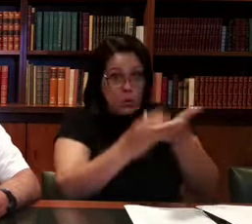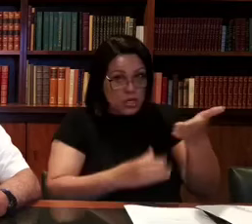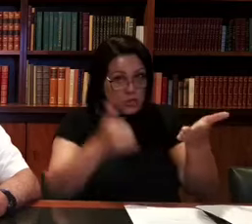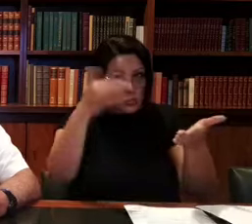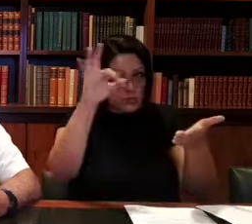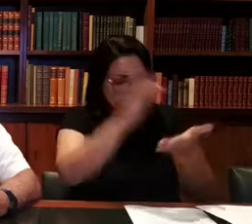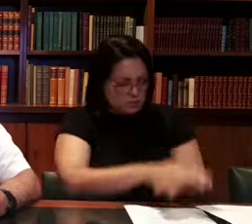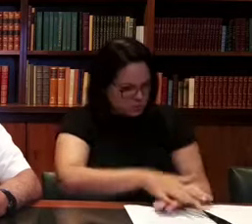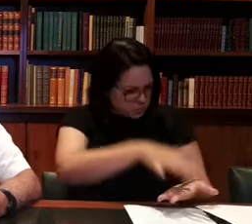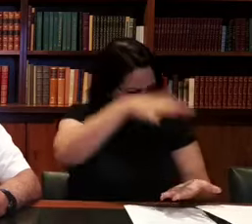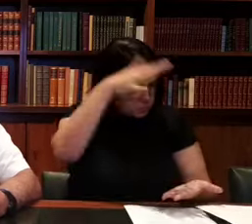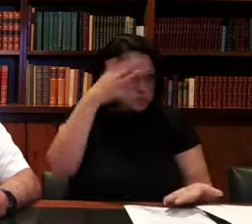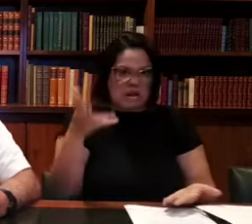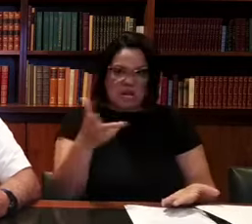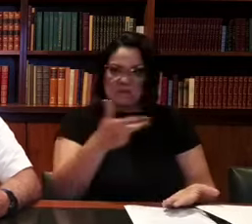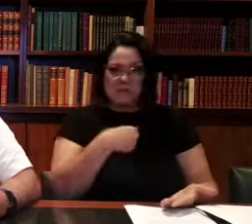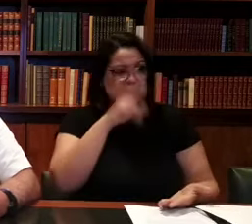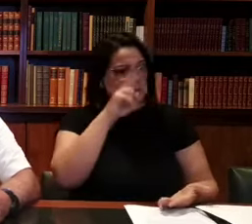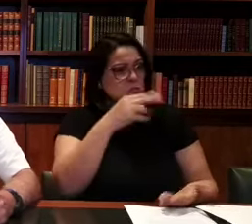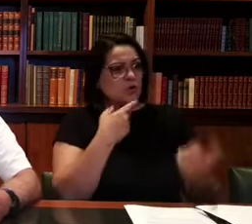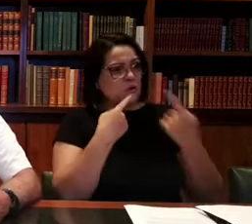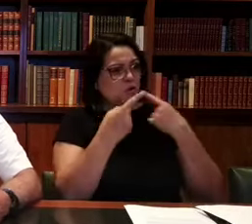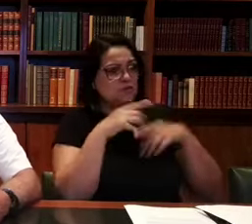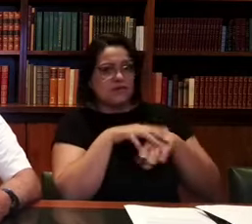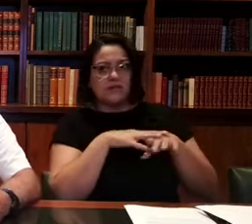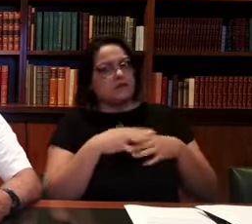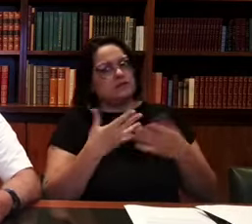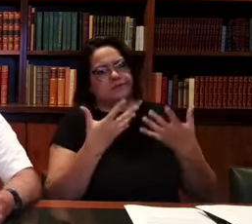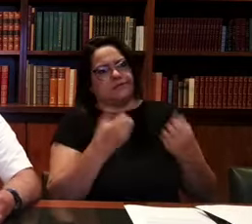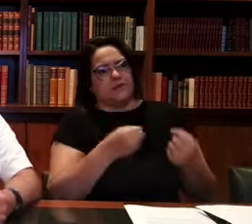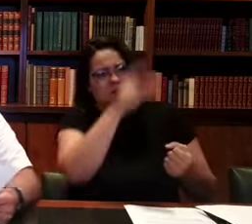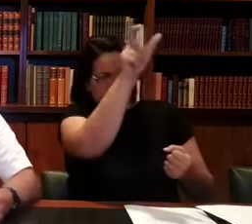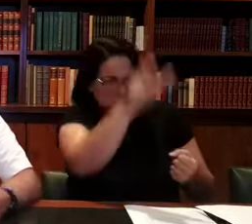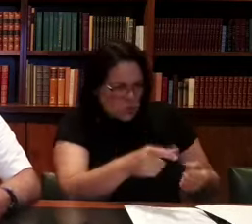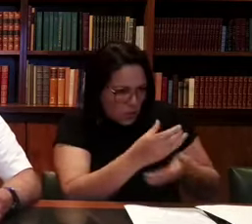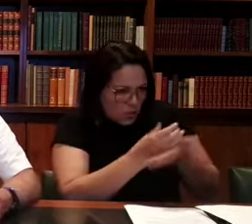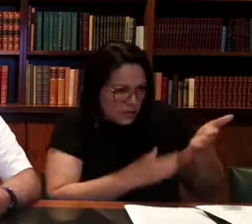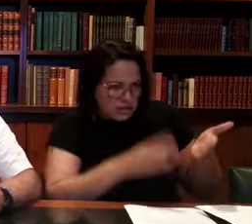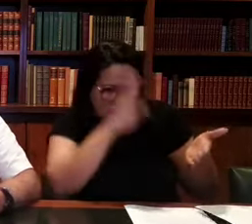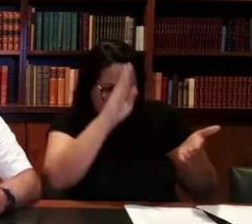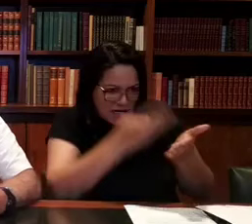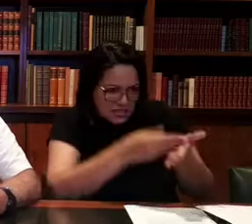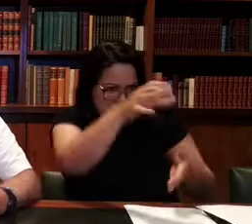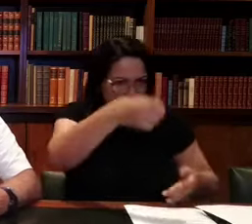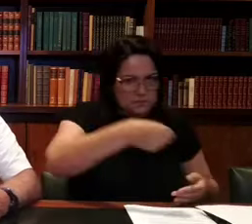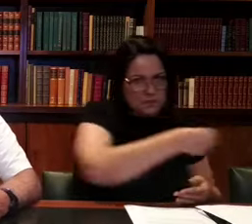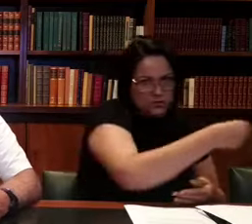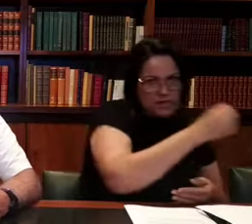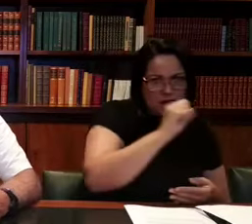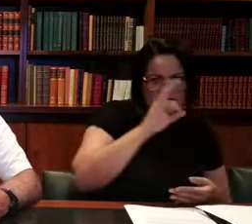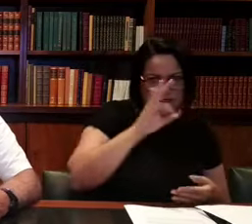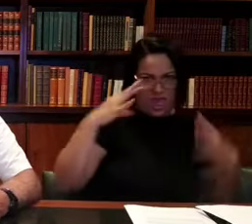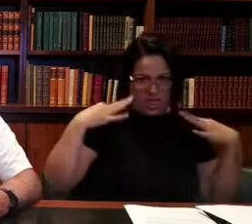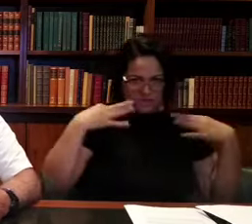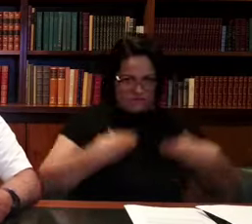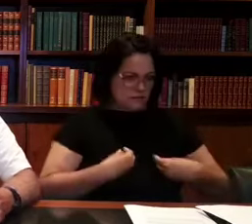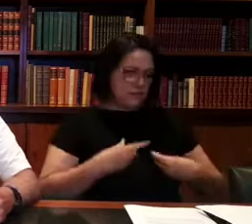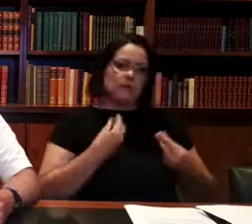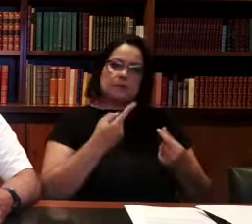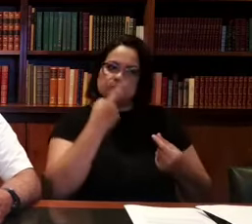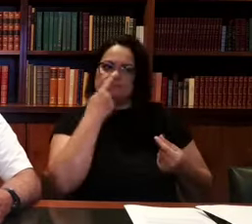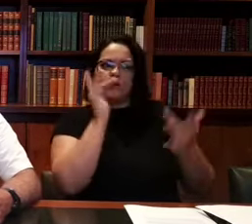quilos nunca um excelente currículo mas nunca tinha conversado com ele não vou botar uma pessoa por causa do currículo com todo respeito que eu tenho essa pessoa tinha que